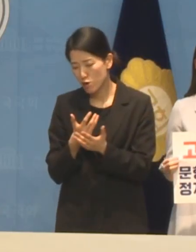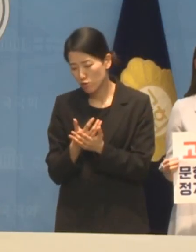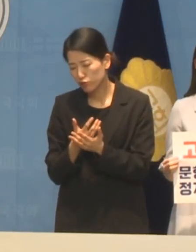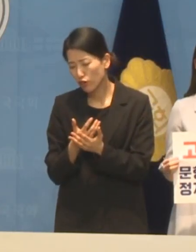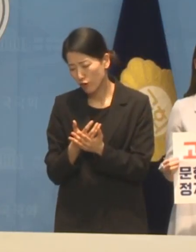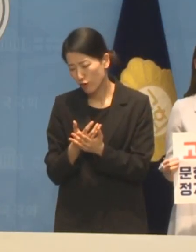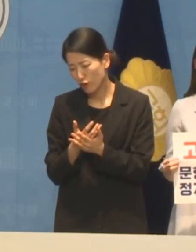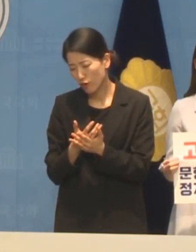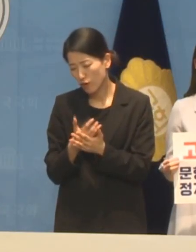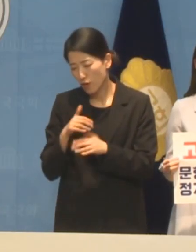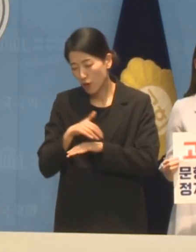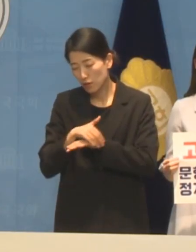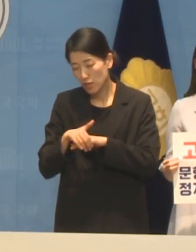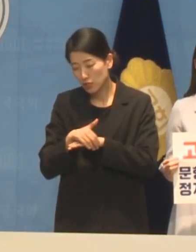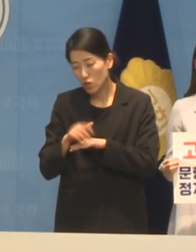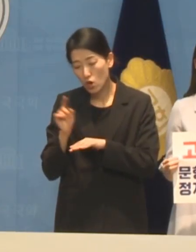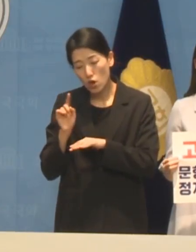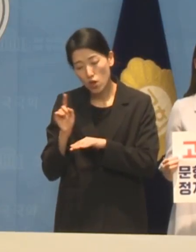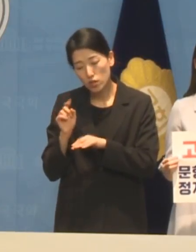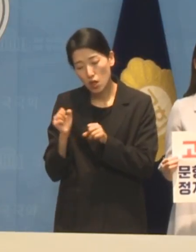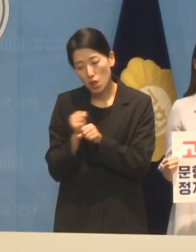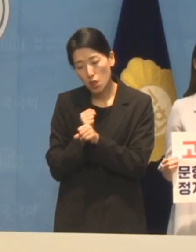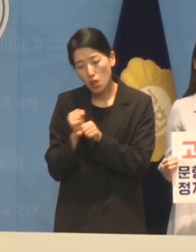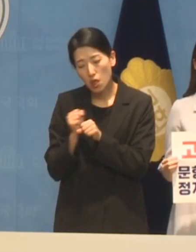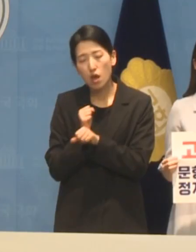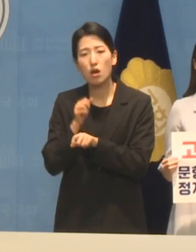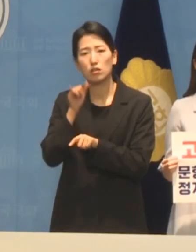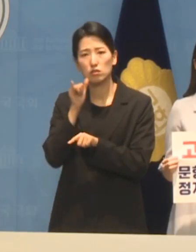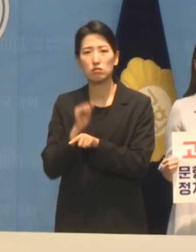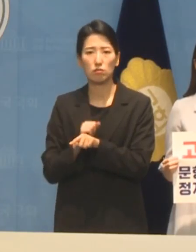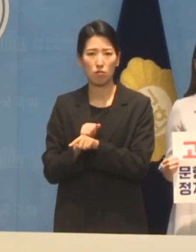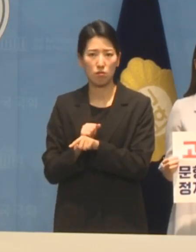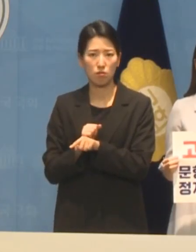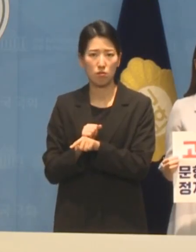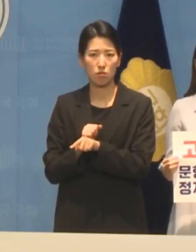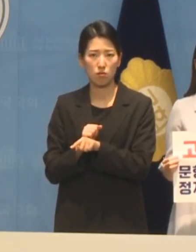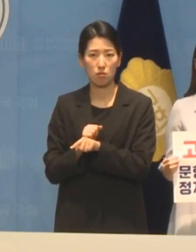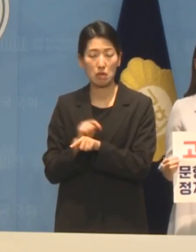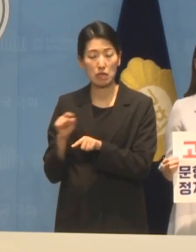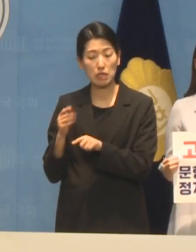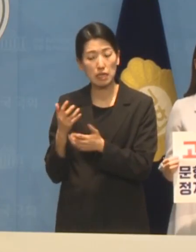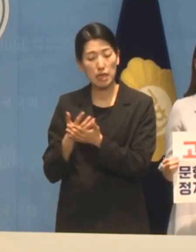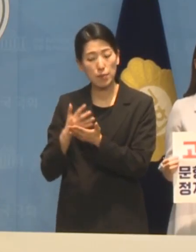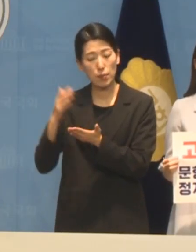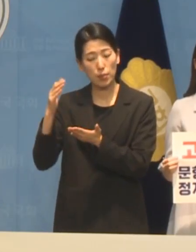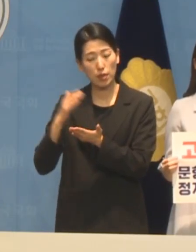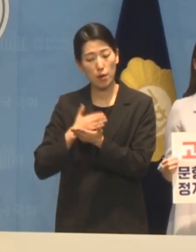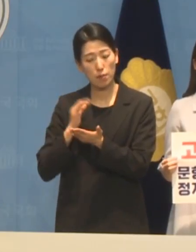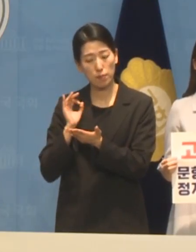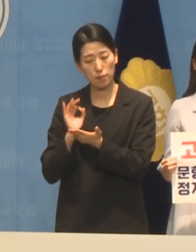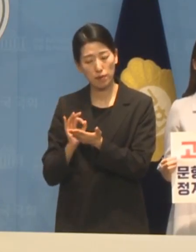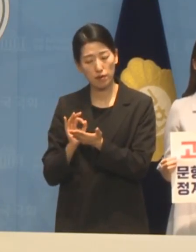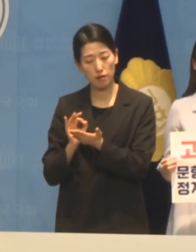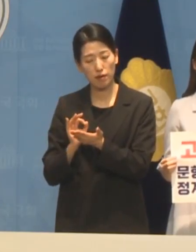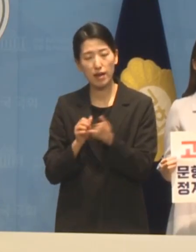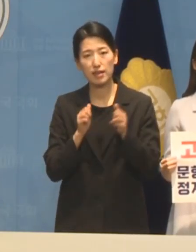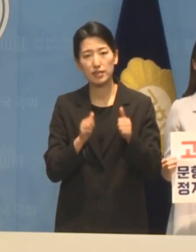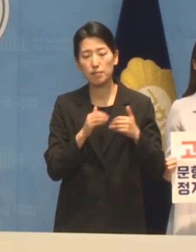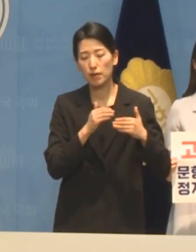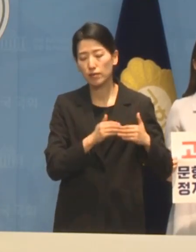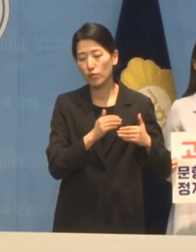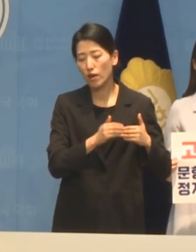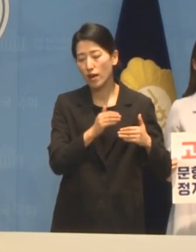작성하는 것을 공모하였고 피고발인들이 작성한 대본 형태의 심판 진행에